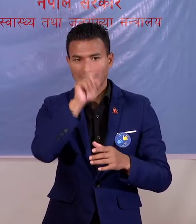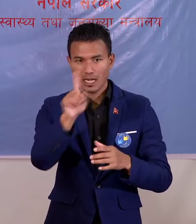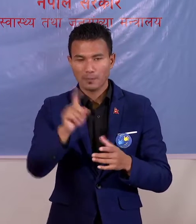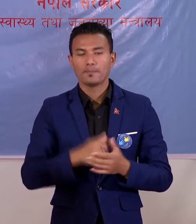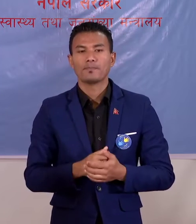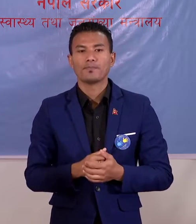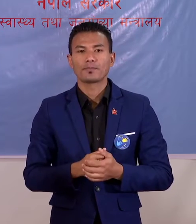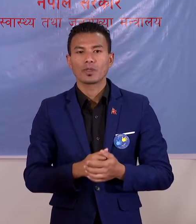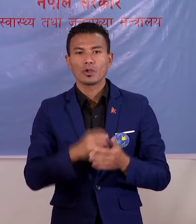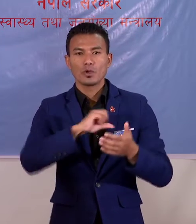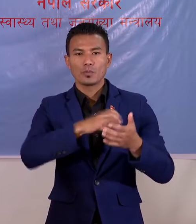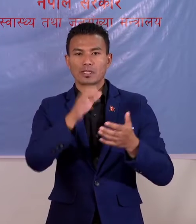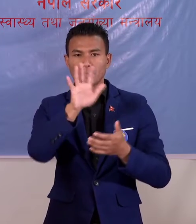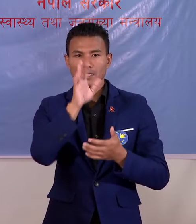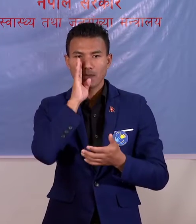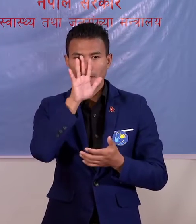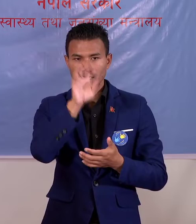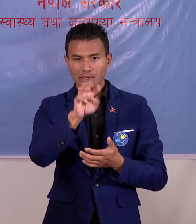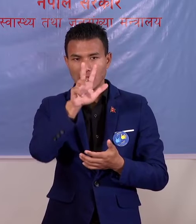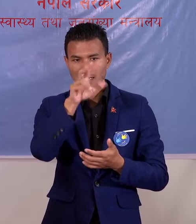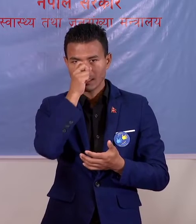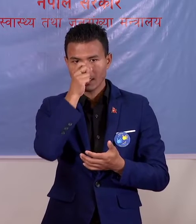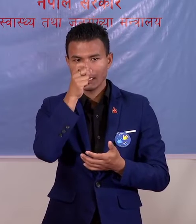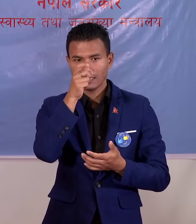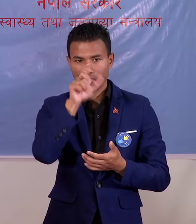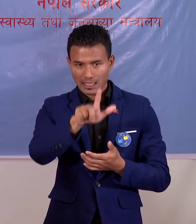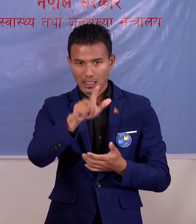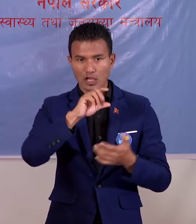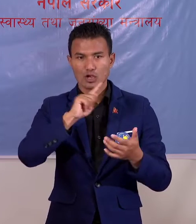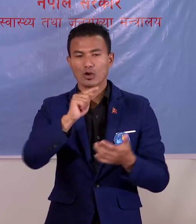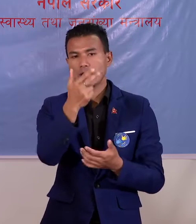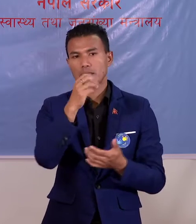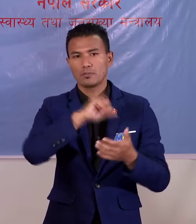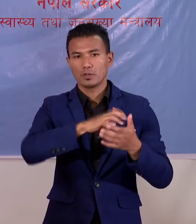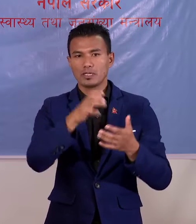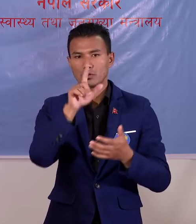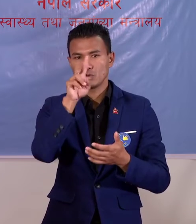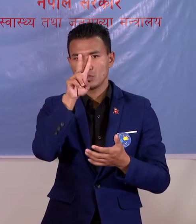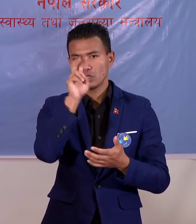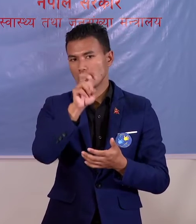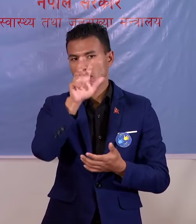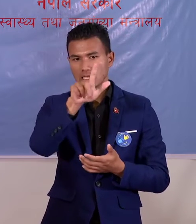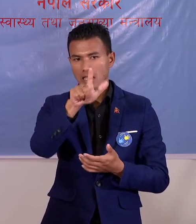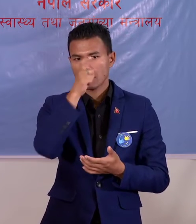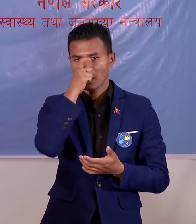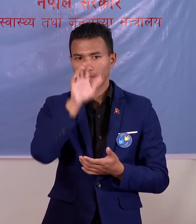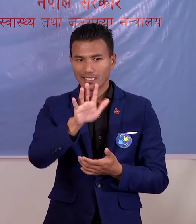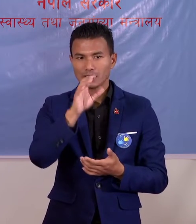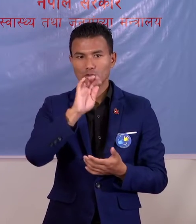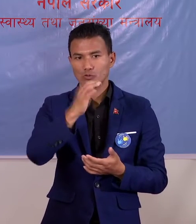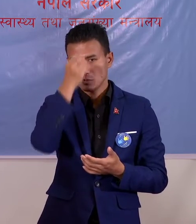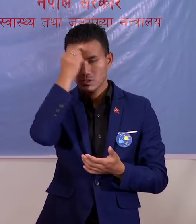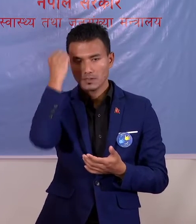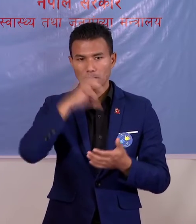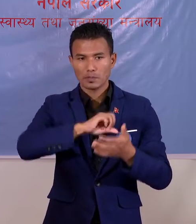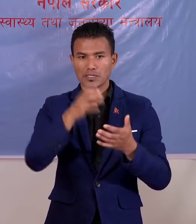511, प्रदेश नम्बर 5 5,807, कर्णाली प्रदेशमा 2,705 र